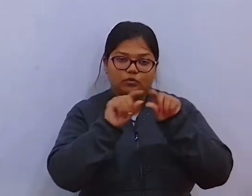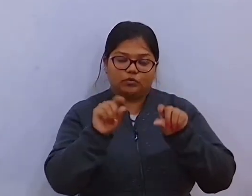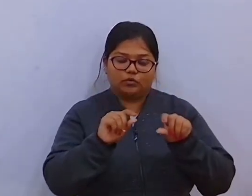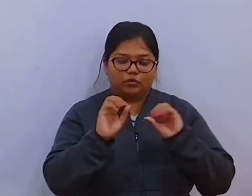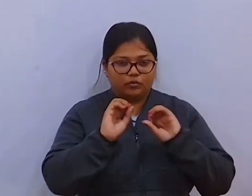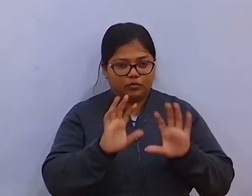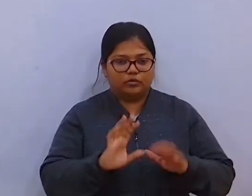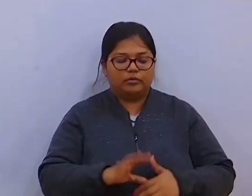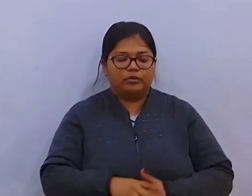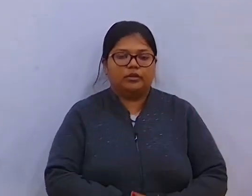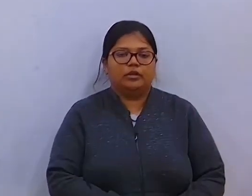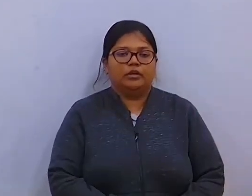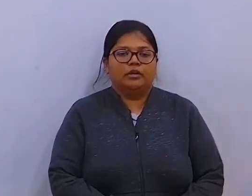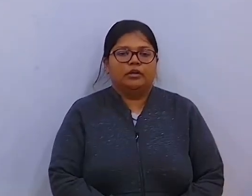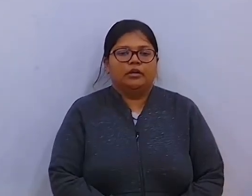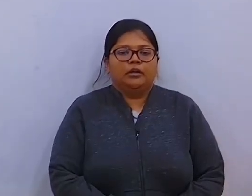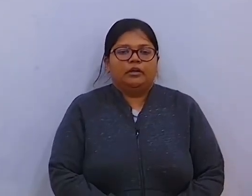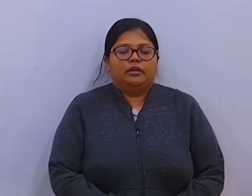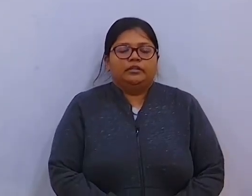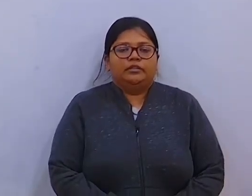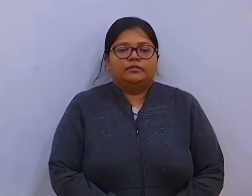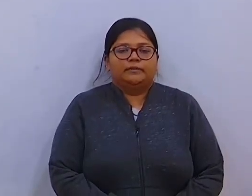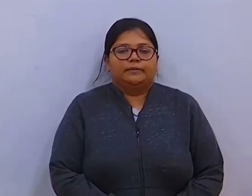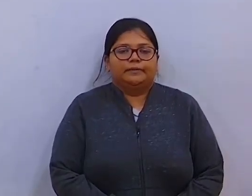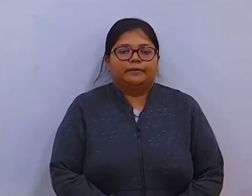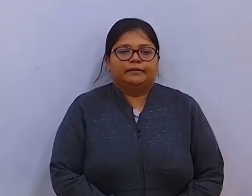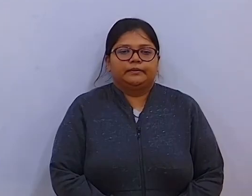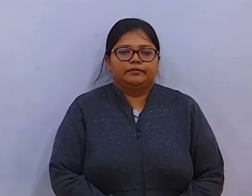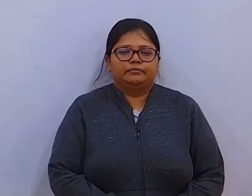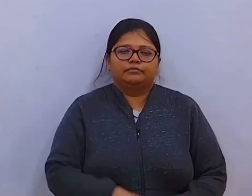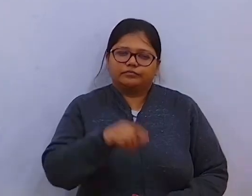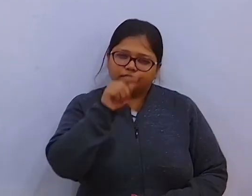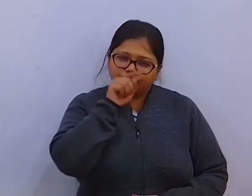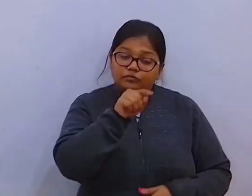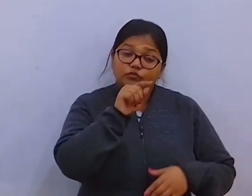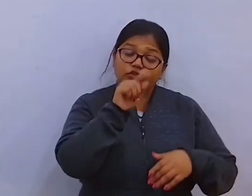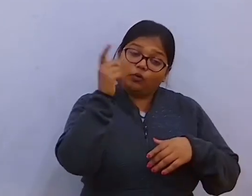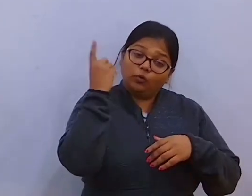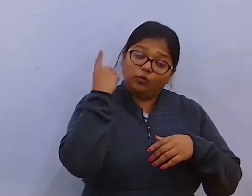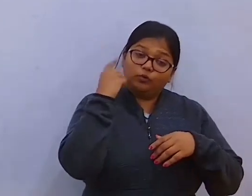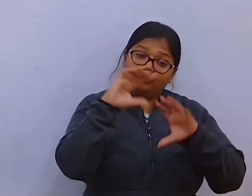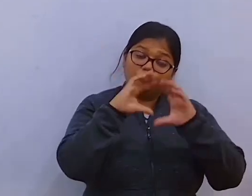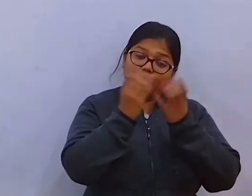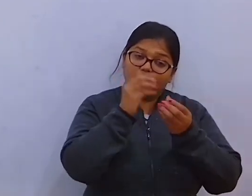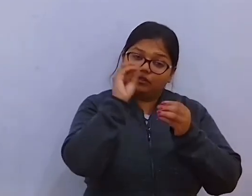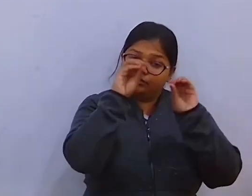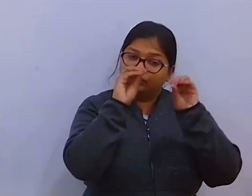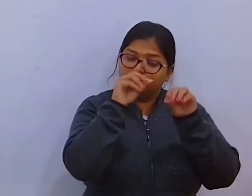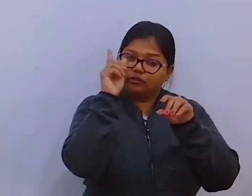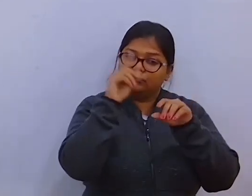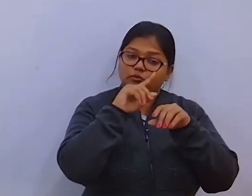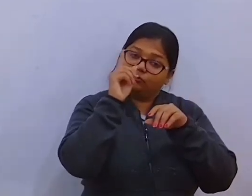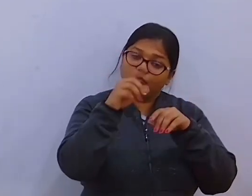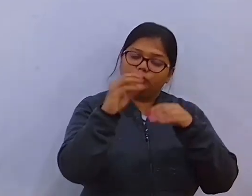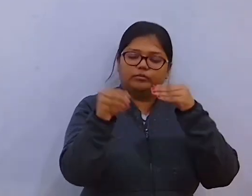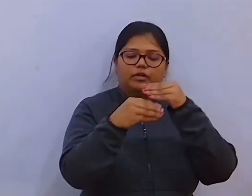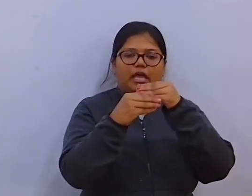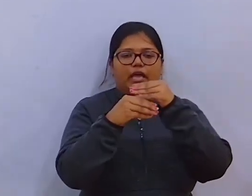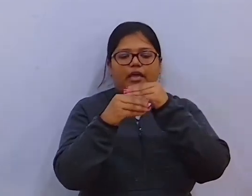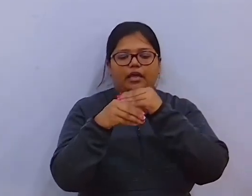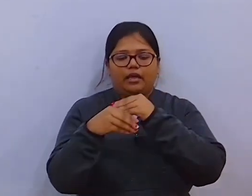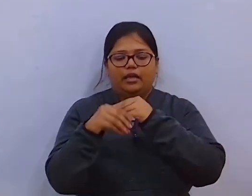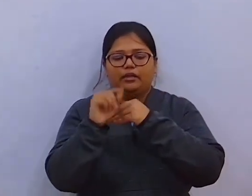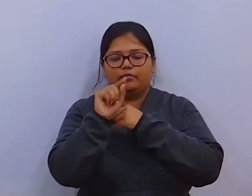लोग सीख सकते हैं, समझ सकते हैं। ठीक है, तो चलो स्टार्ट करते हैं आज हम लोग भारतीय मानसून